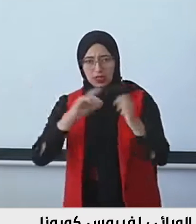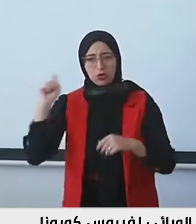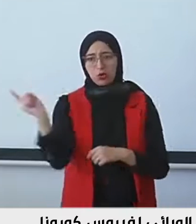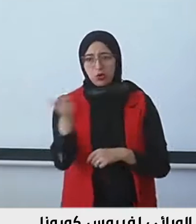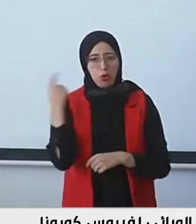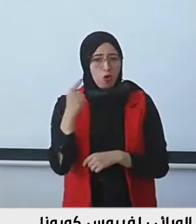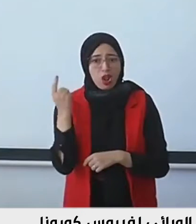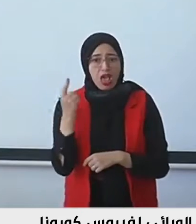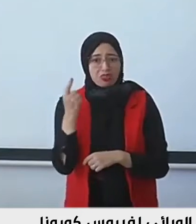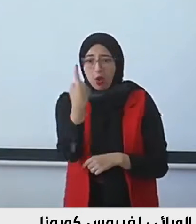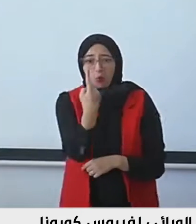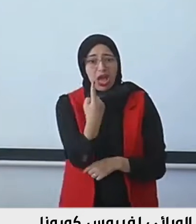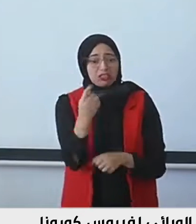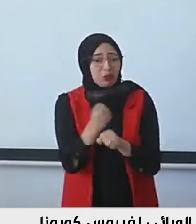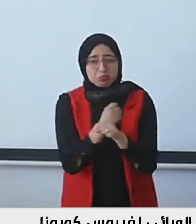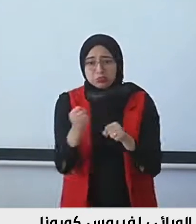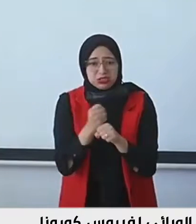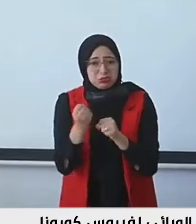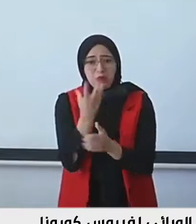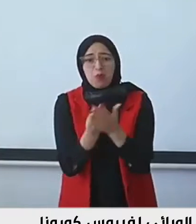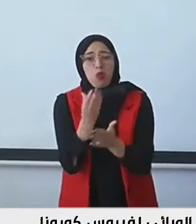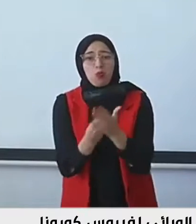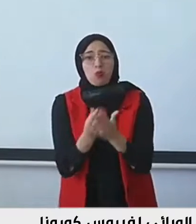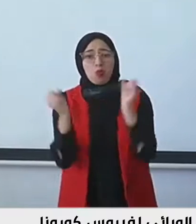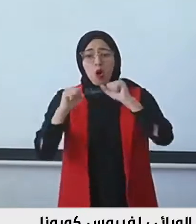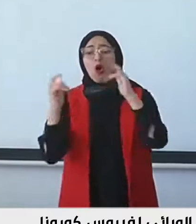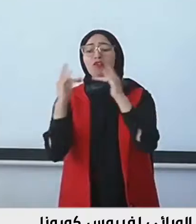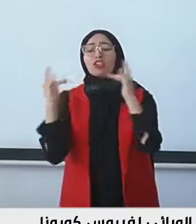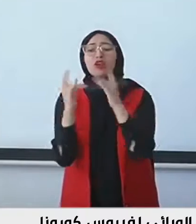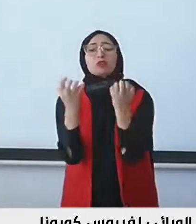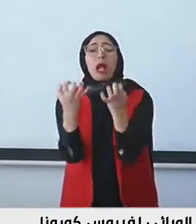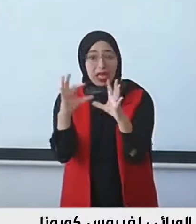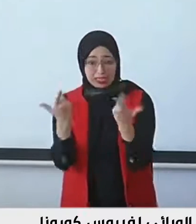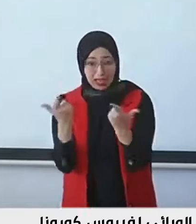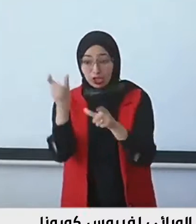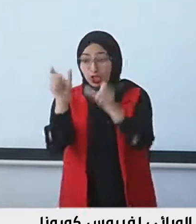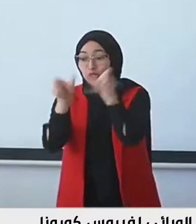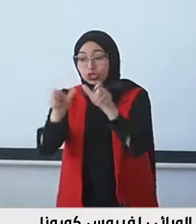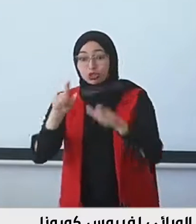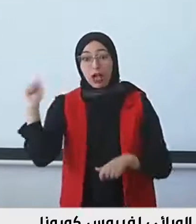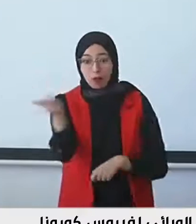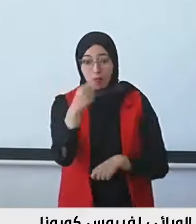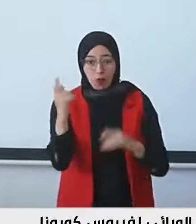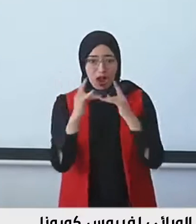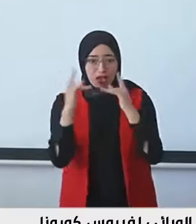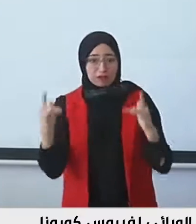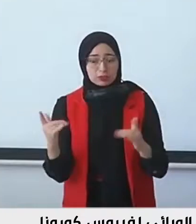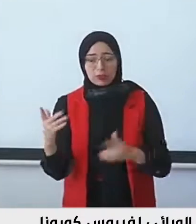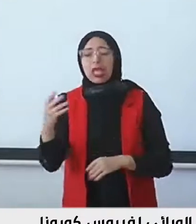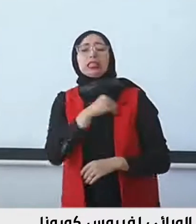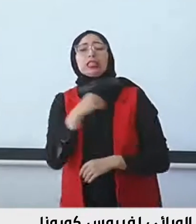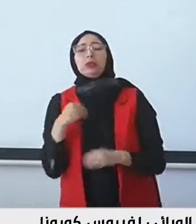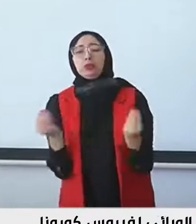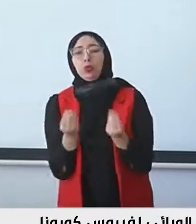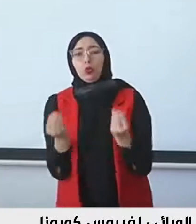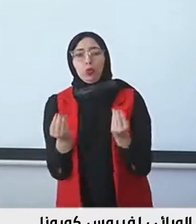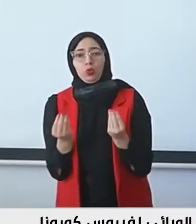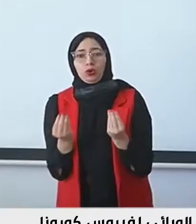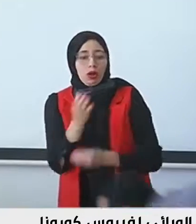تكفيش وحد، نجموا نضيف الأسرة، أما نستخدم الأسرة يلزم أطباء اختصاص في